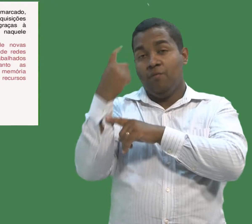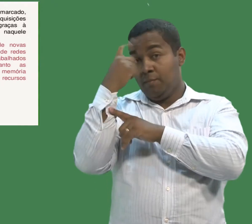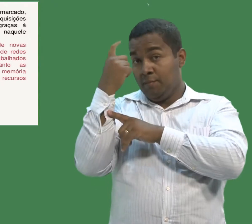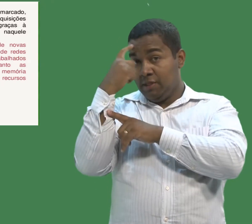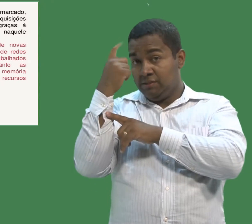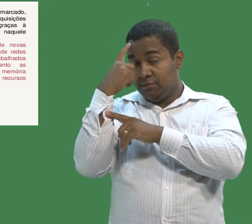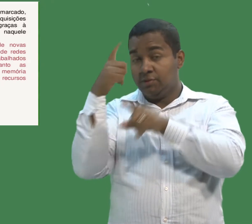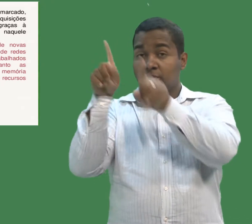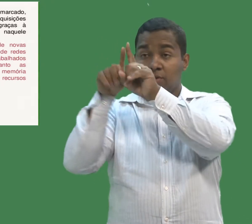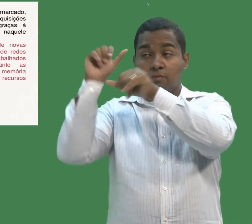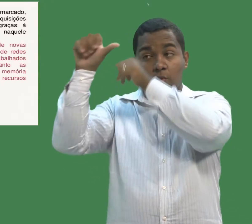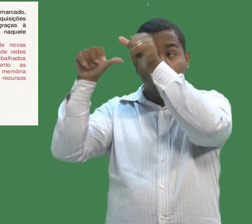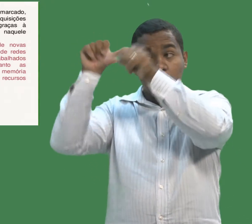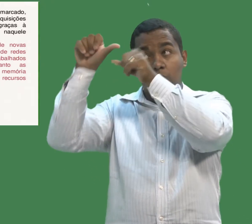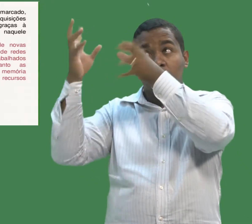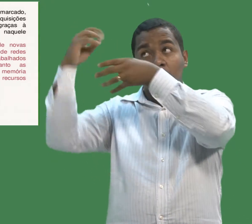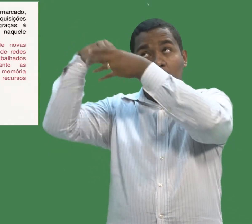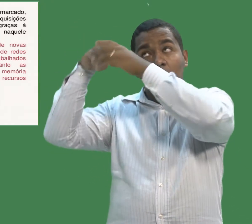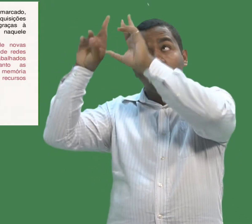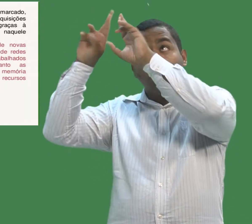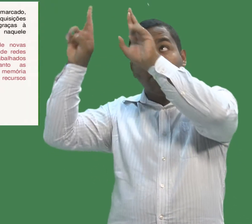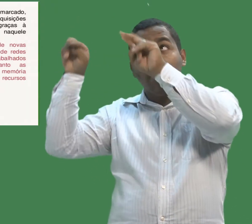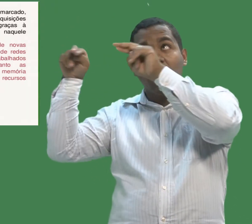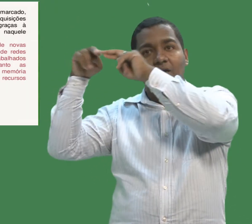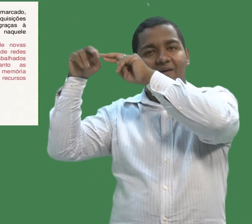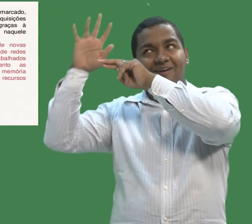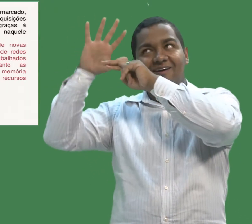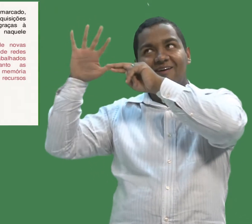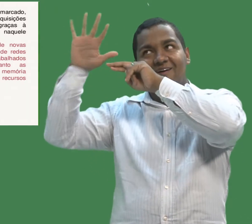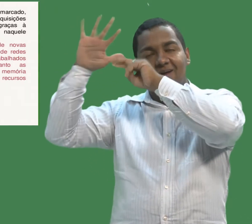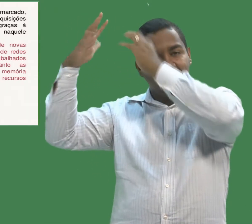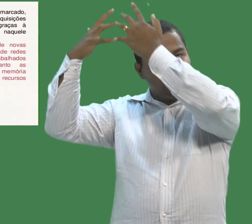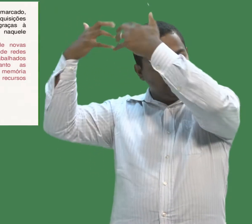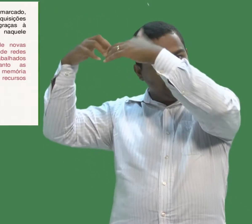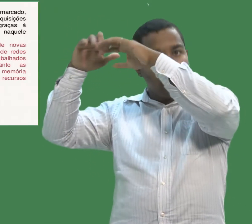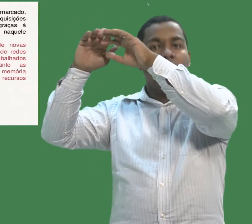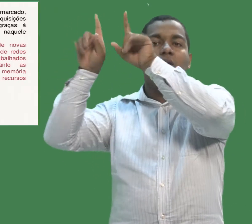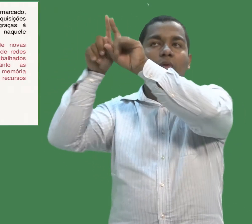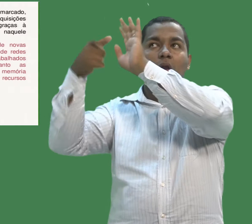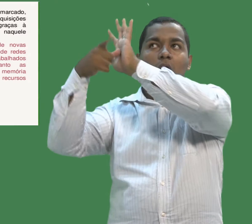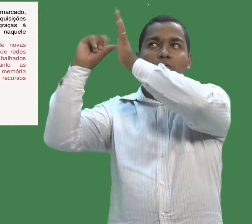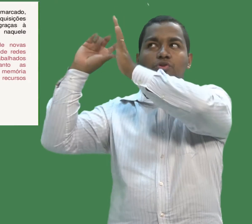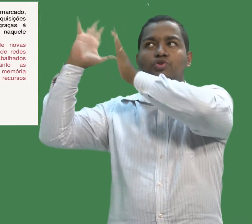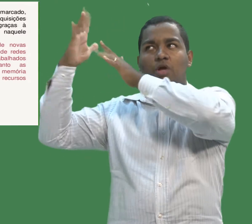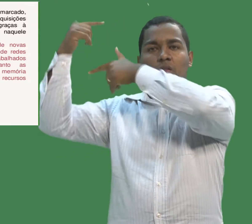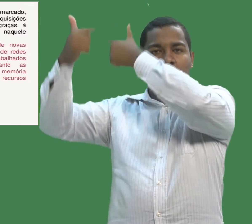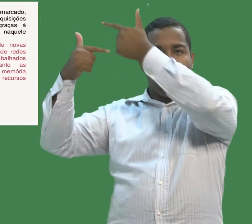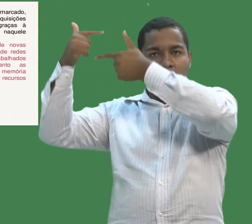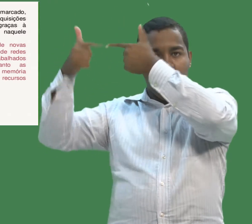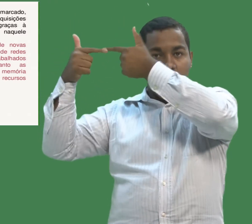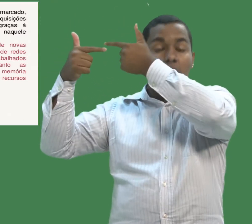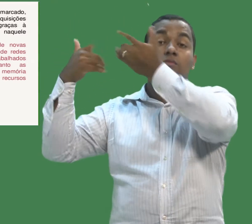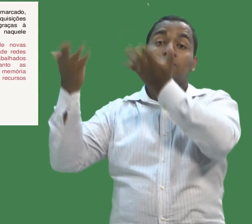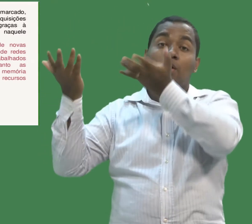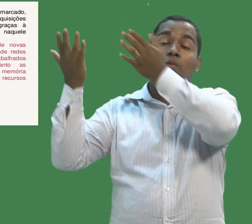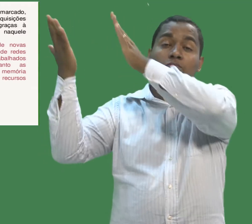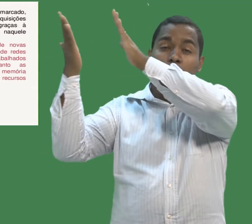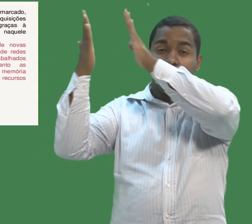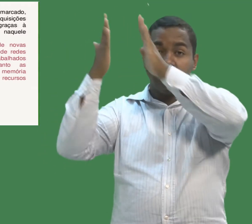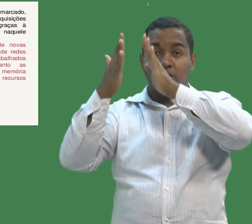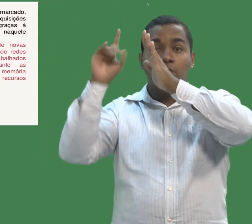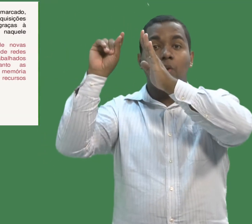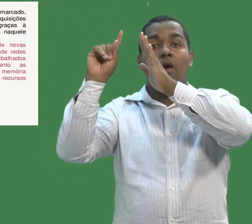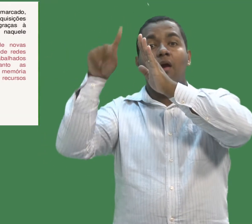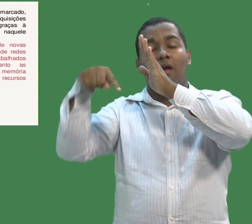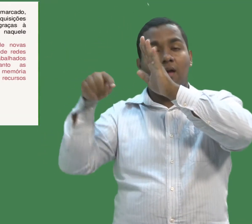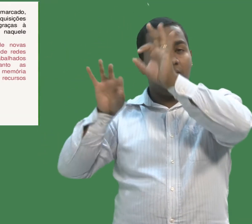e pela ampliação e transformação de redes neuroniais que guardam os conteúdos já trabalhados anteriormente. Nesse processo, entram